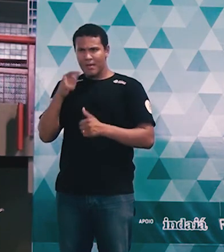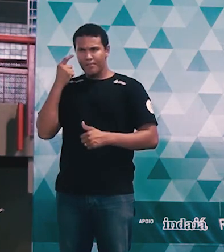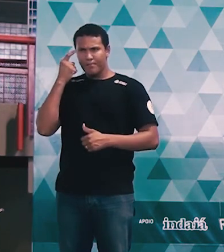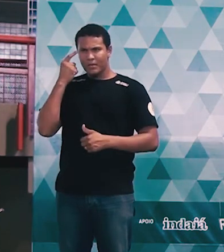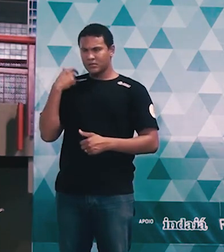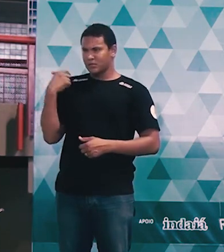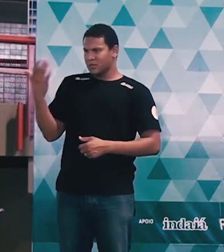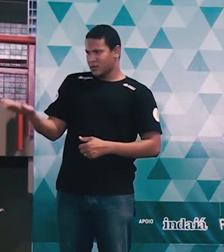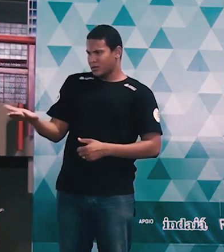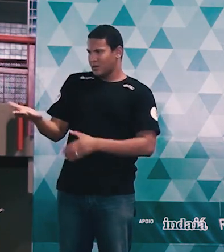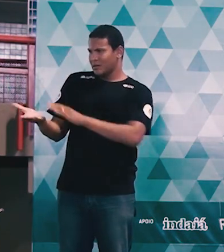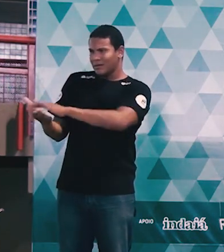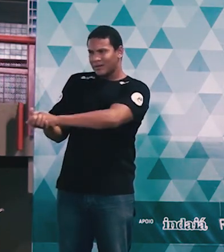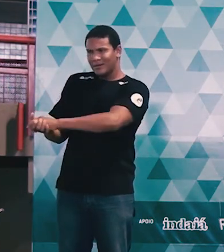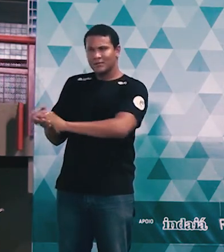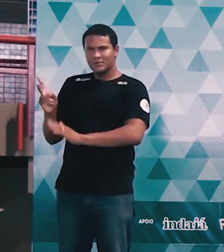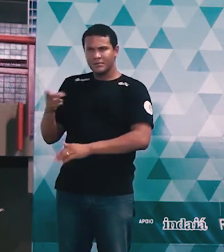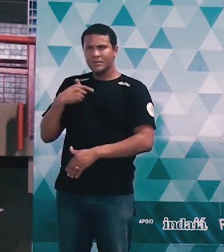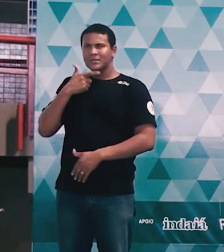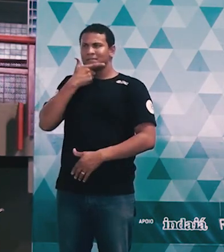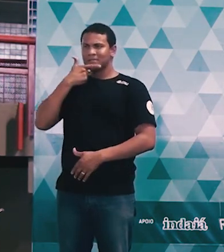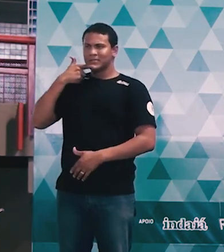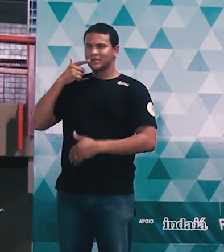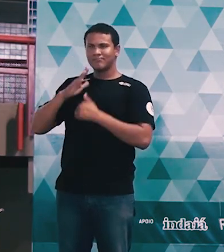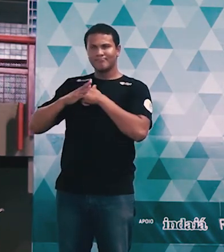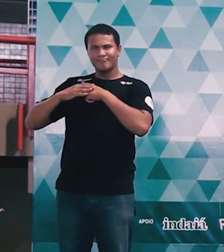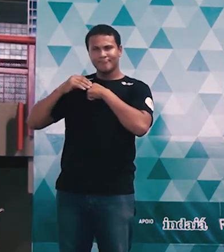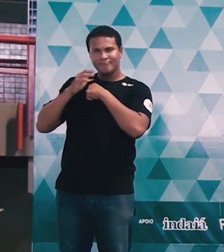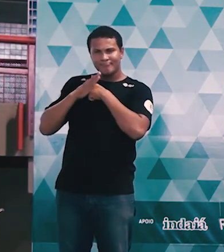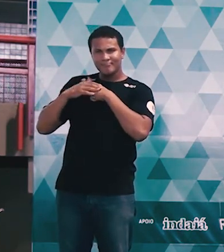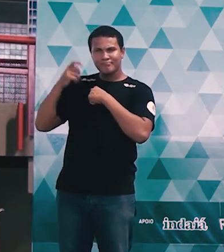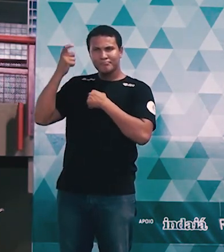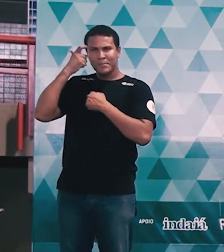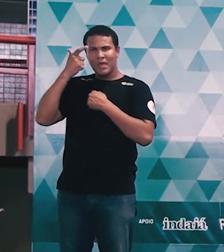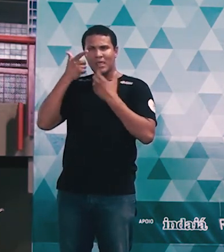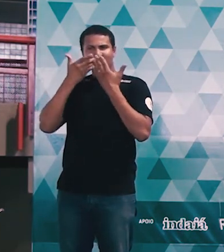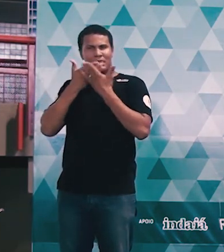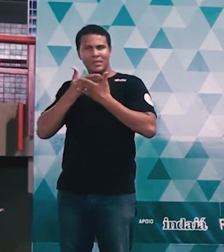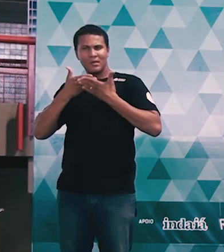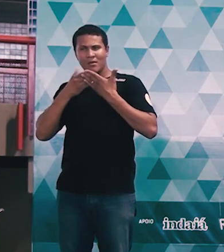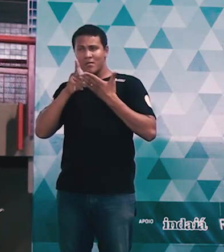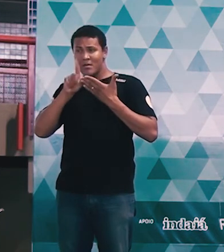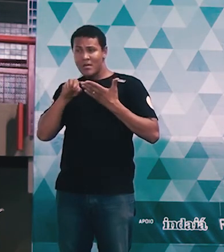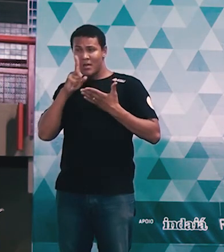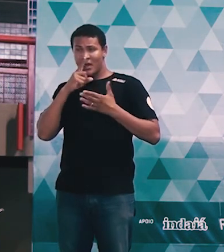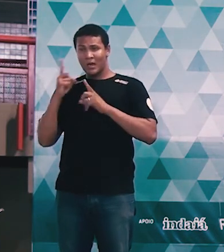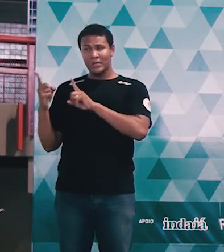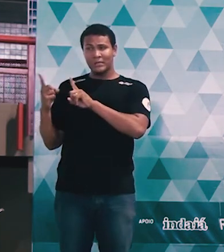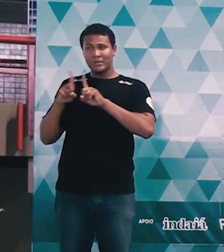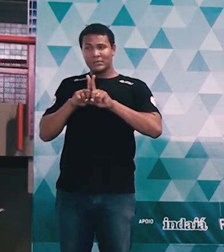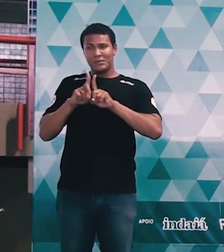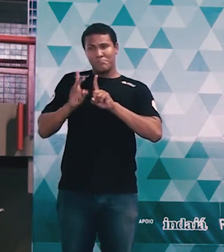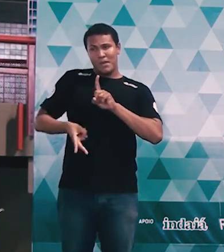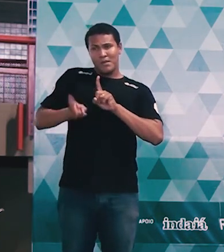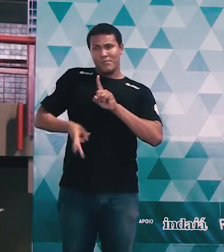ó. A glória da amizade não é a mão estendida e nem o sorriso carinhoso. E